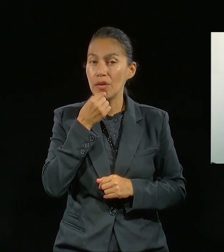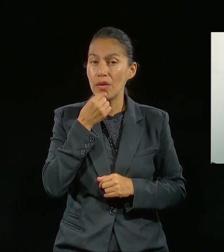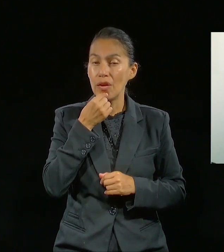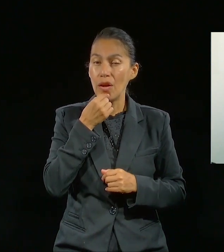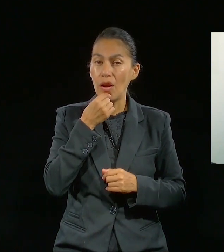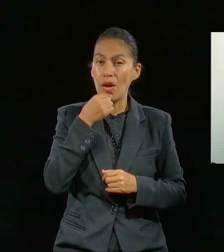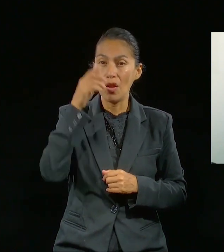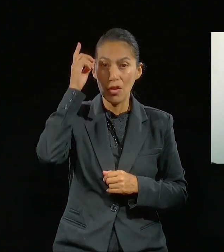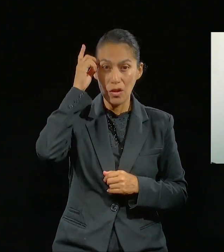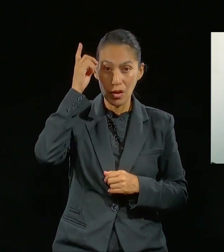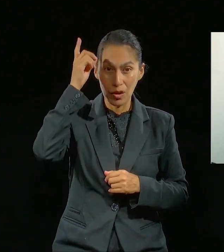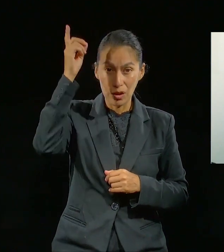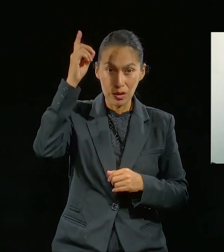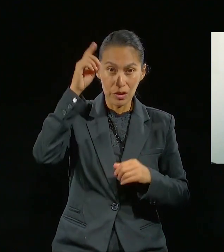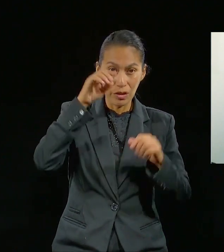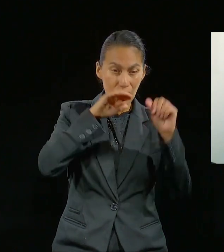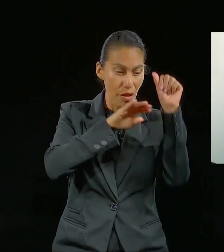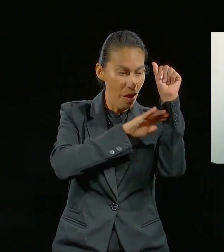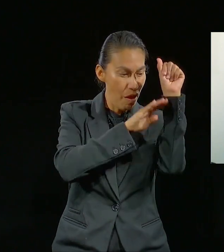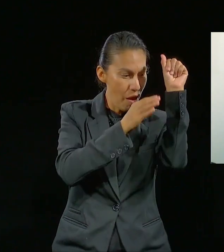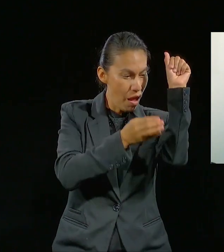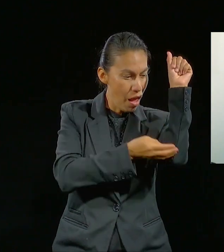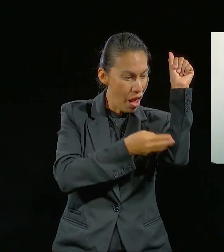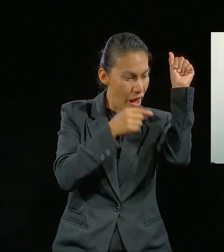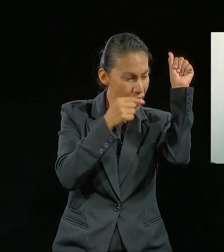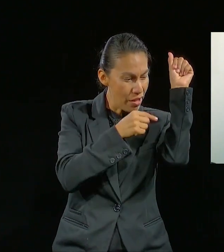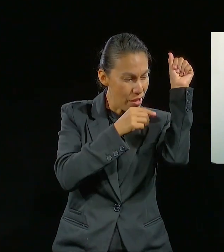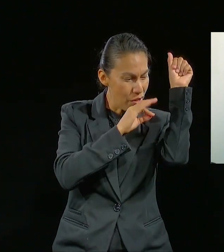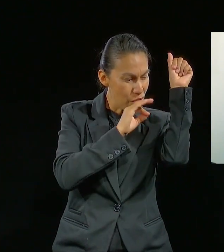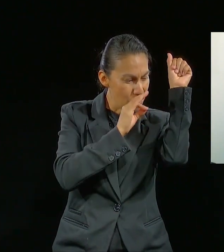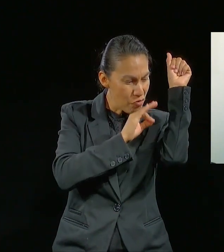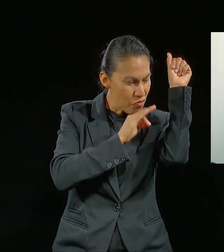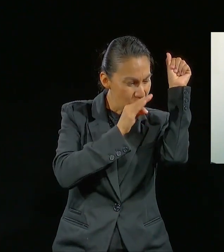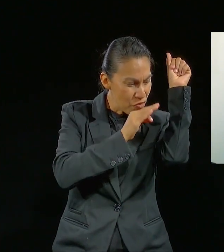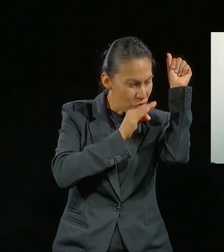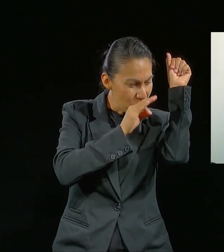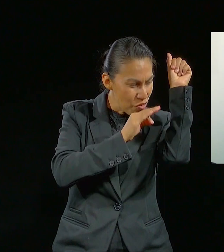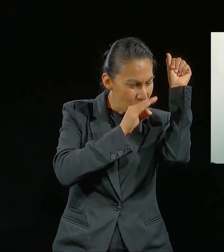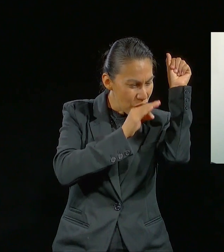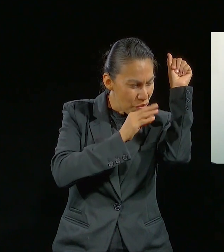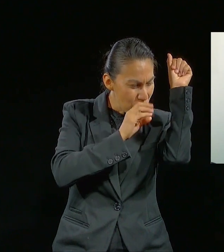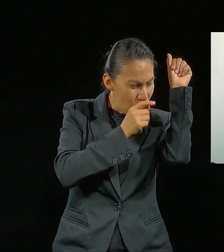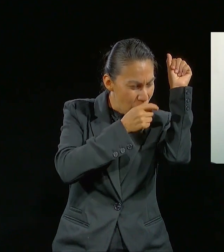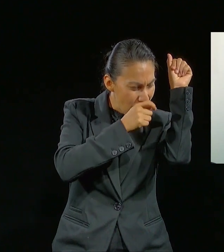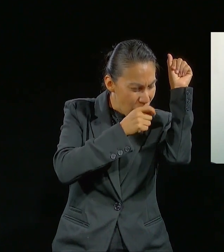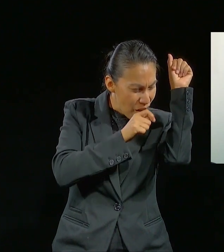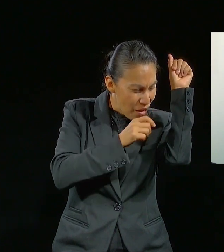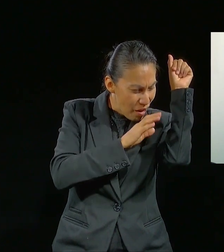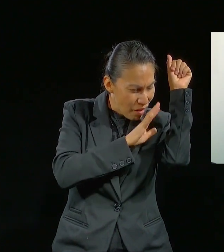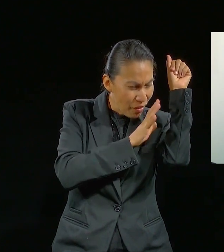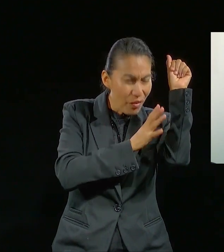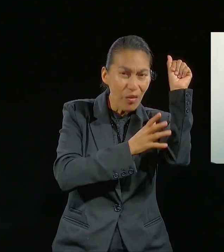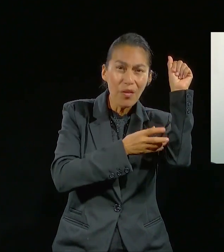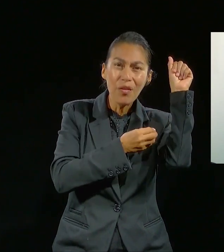niño está formado desde el vientre de la madre, y de ahí ellos van a salir a